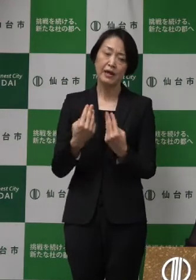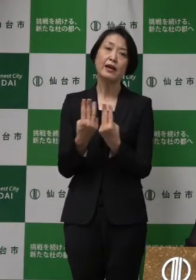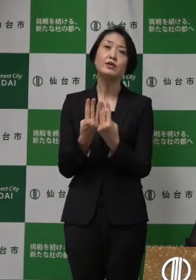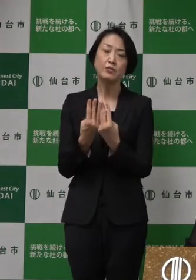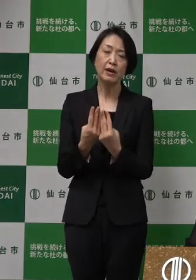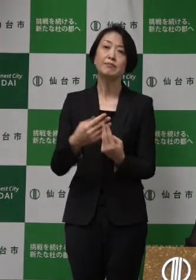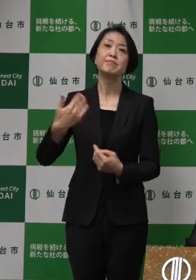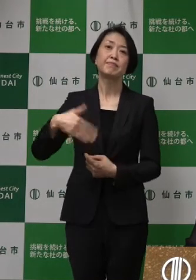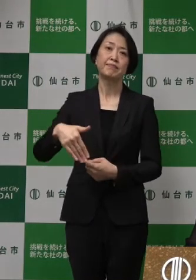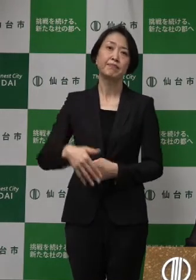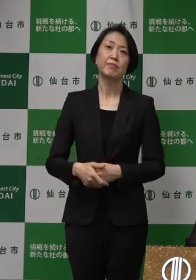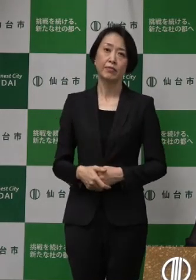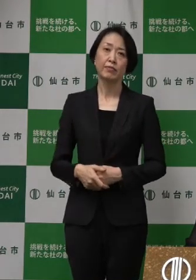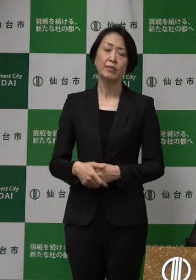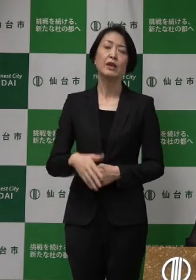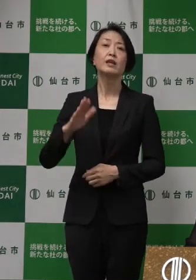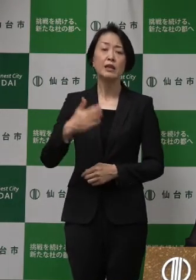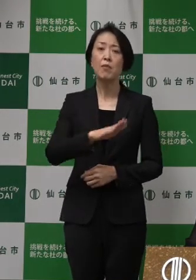、ご心配で、